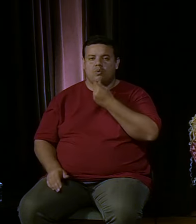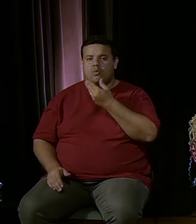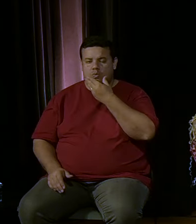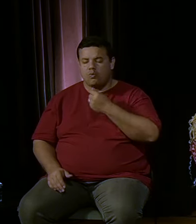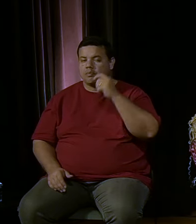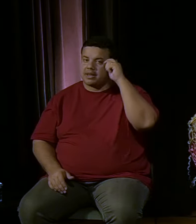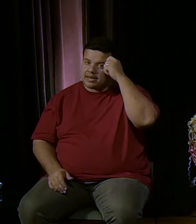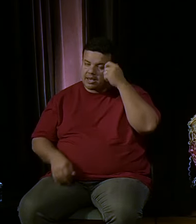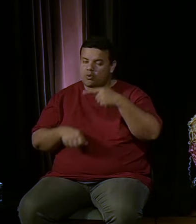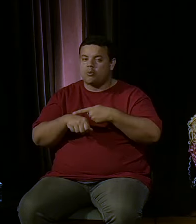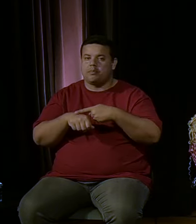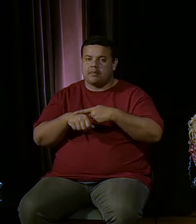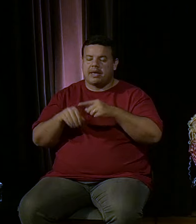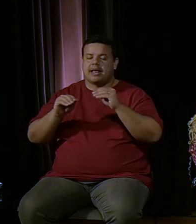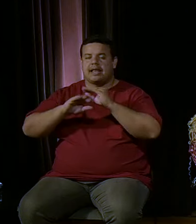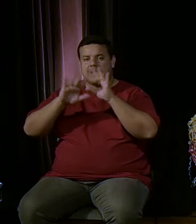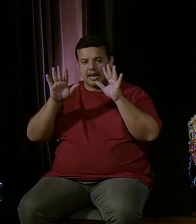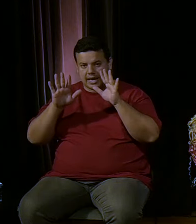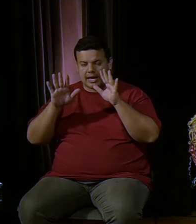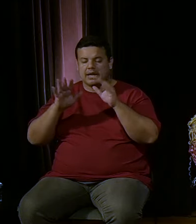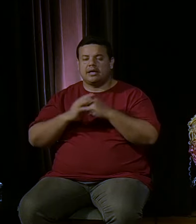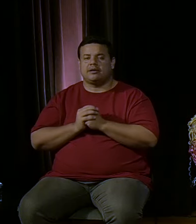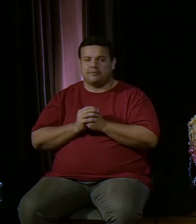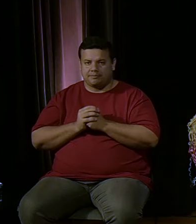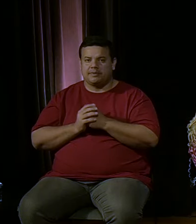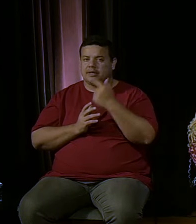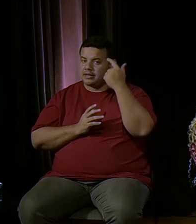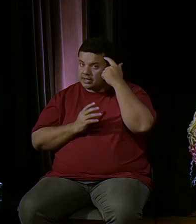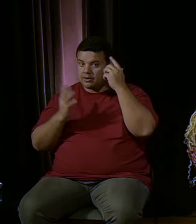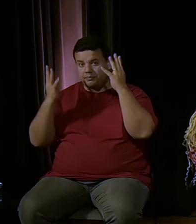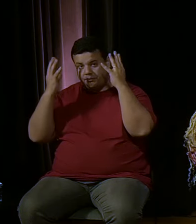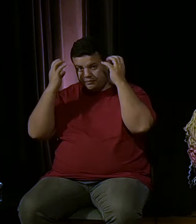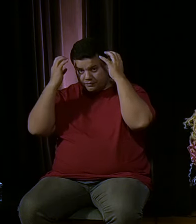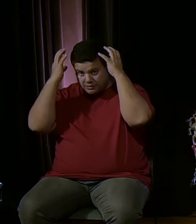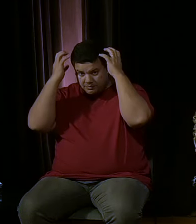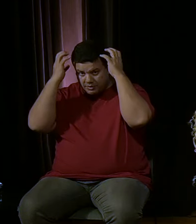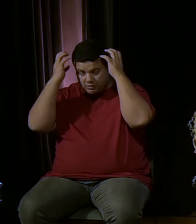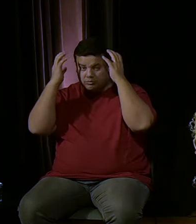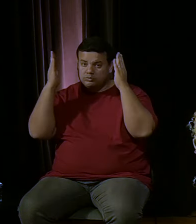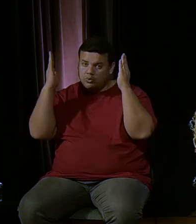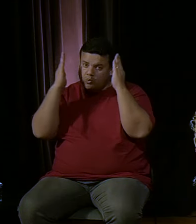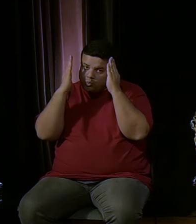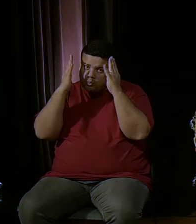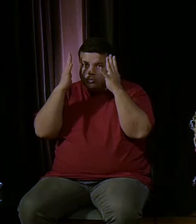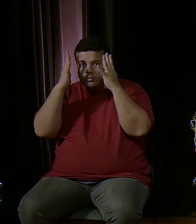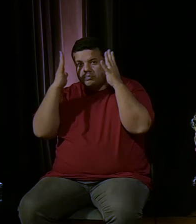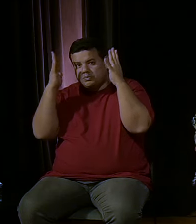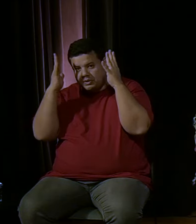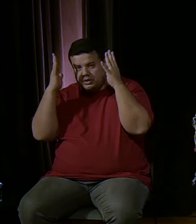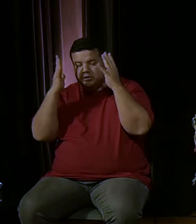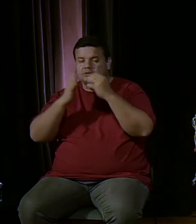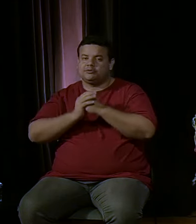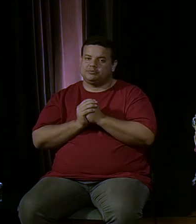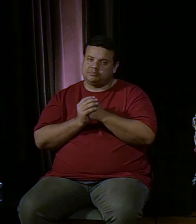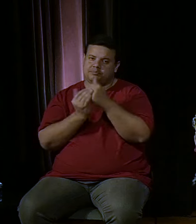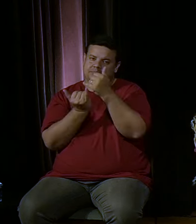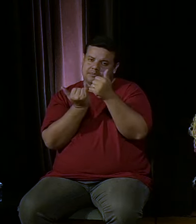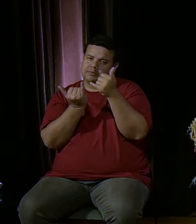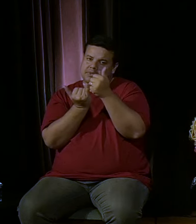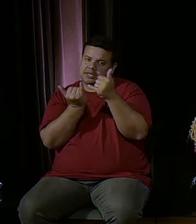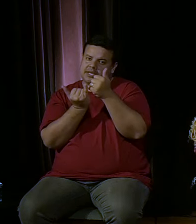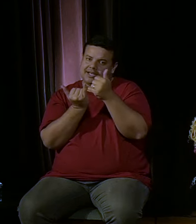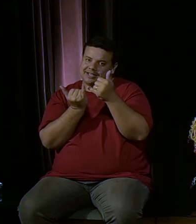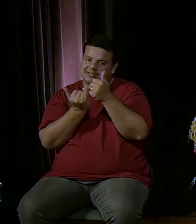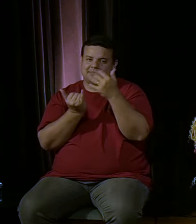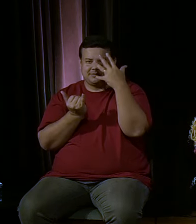de pele clara, tenho cabelos crespos, não tão grandes, não tão curtos, está ali naquele meio termo